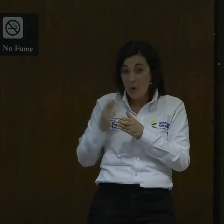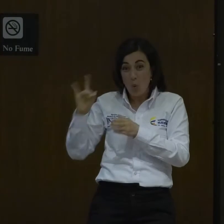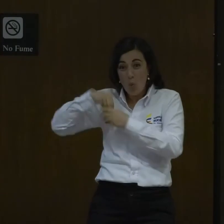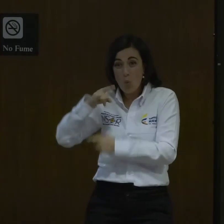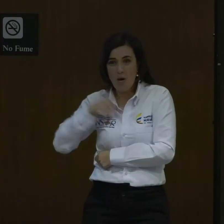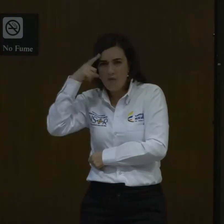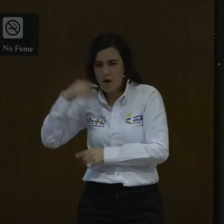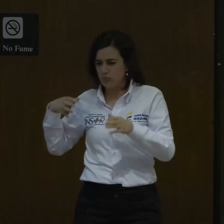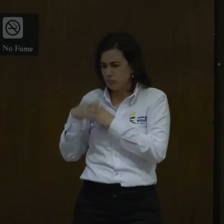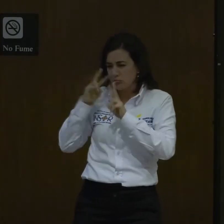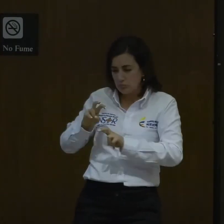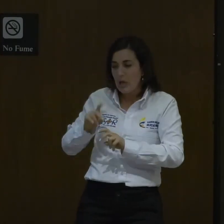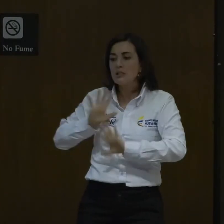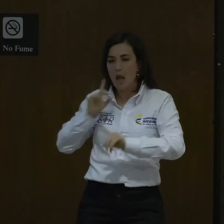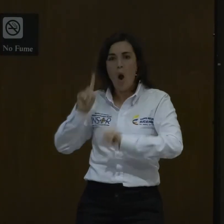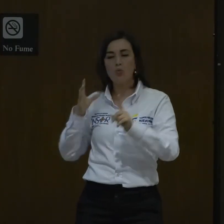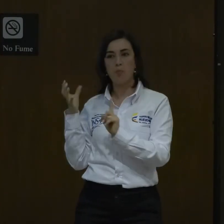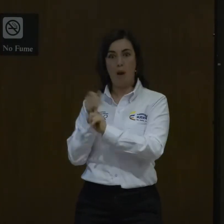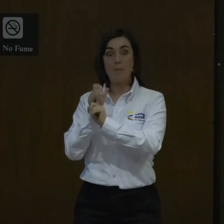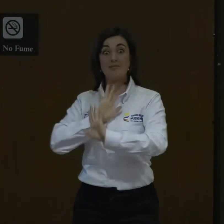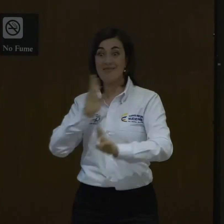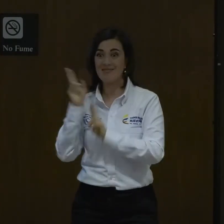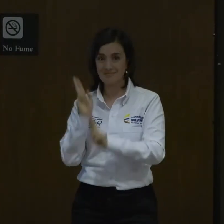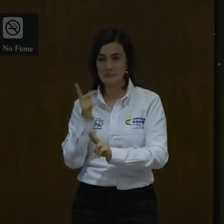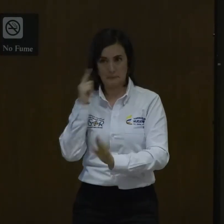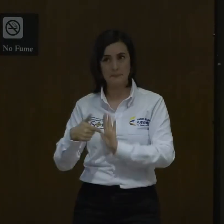Gallaudet. Bien, entonces hablando de